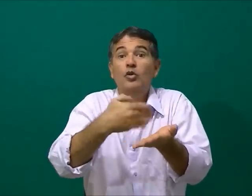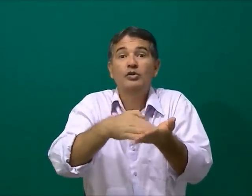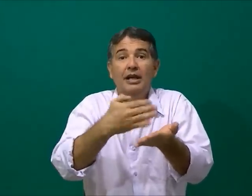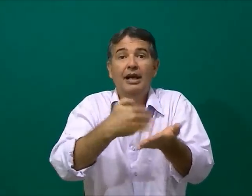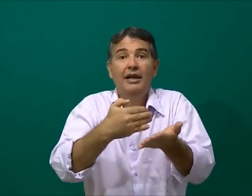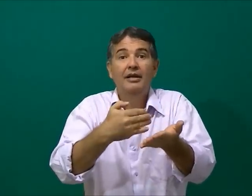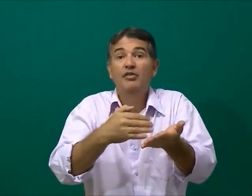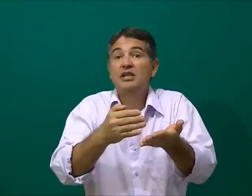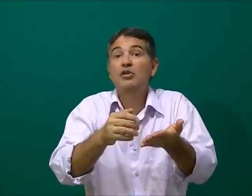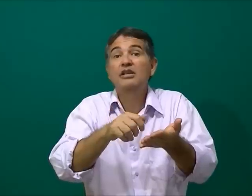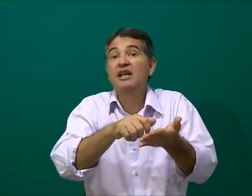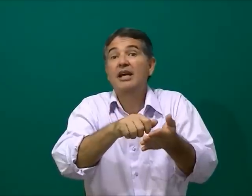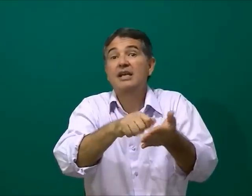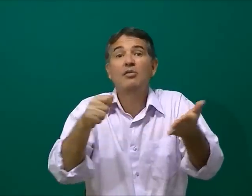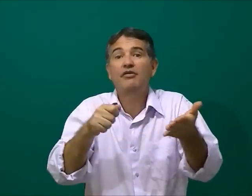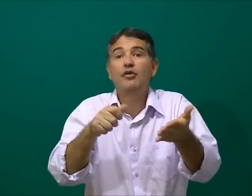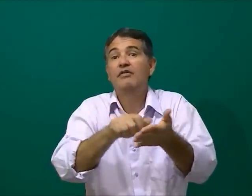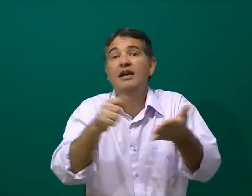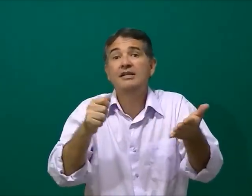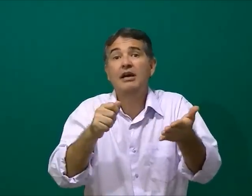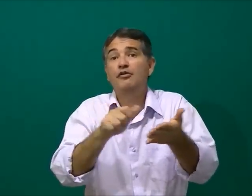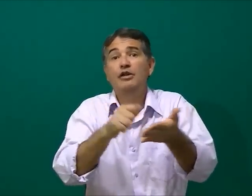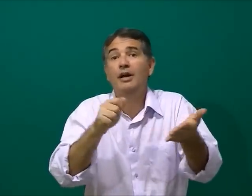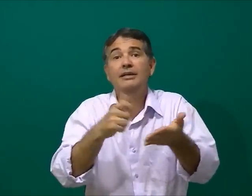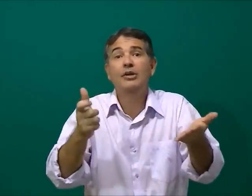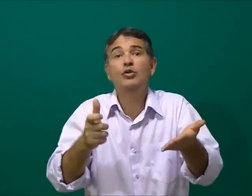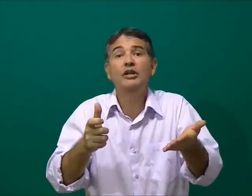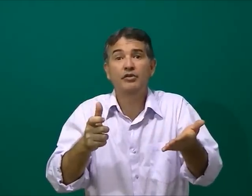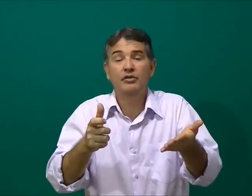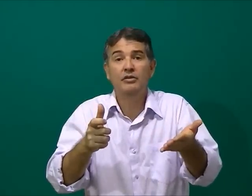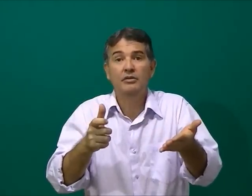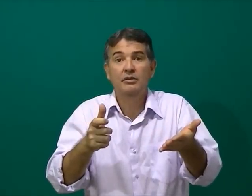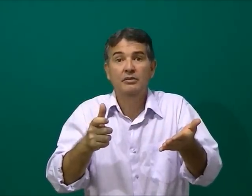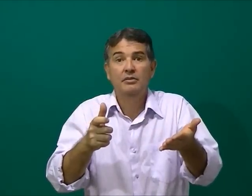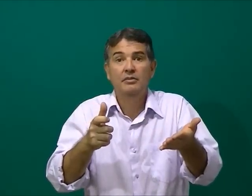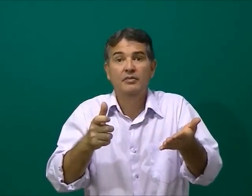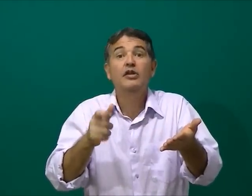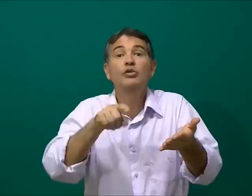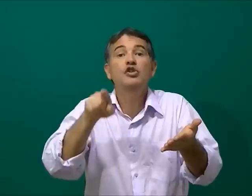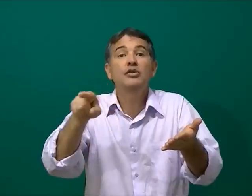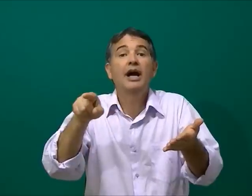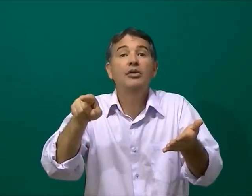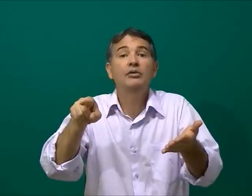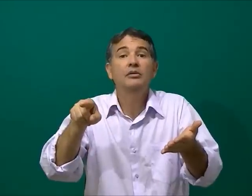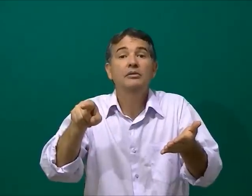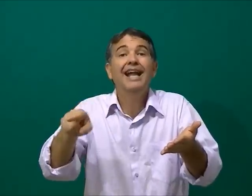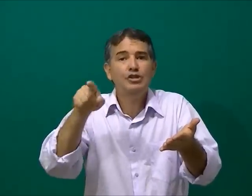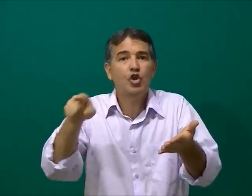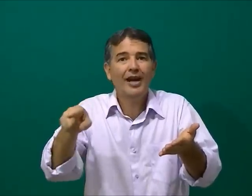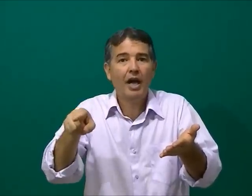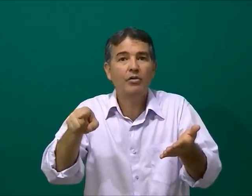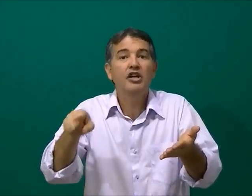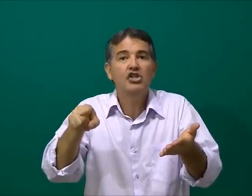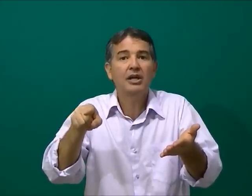está lá, você quando quiser rasgar uma folha, vai rasgar a folha do caderno ou do livro. Então o dicionário nacional